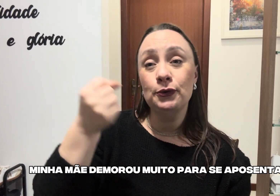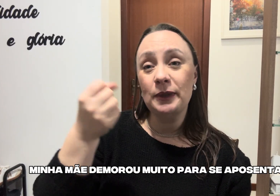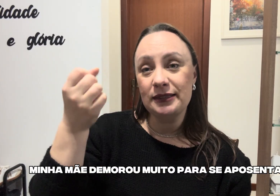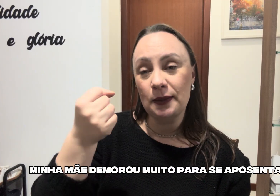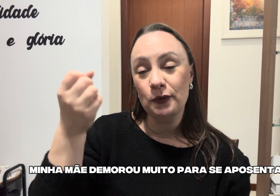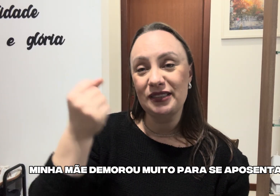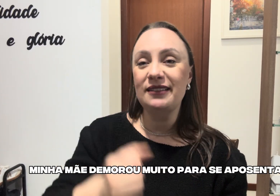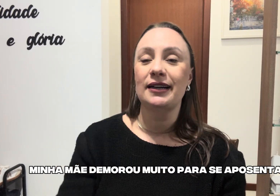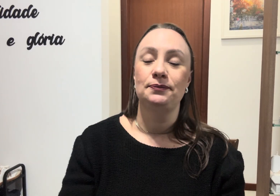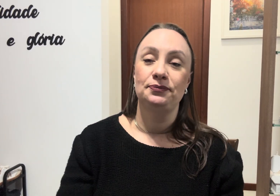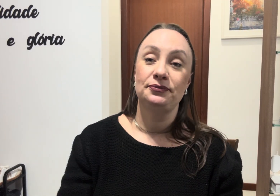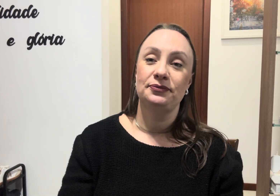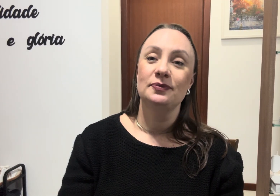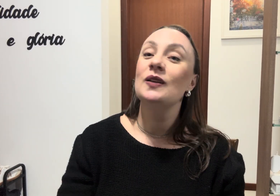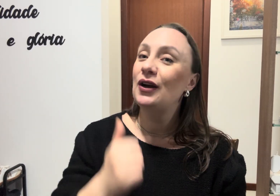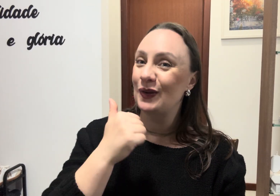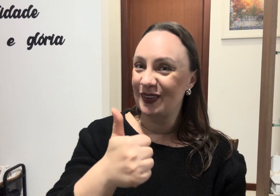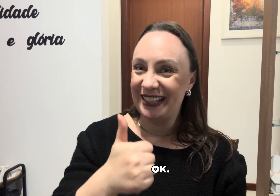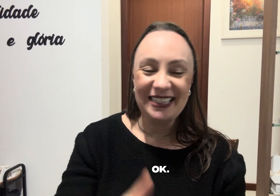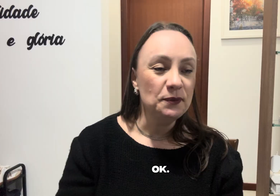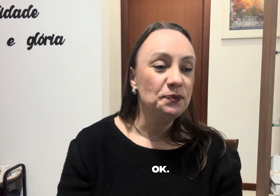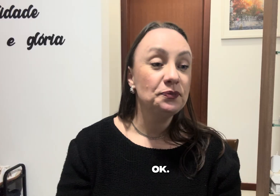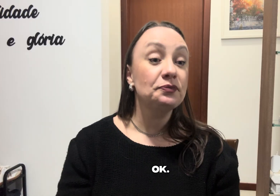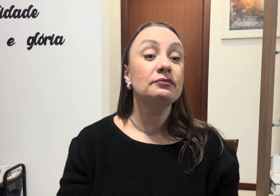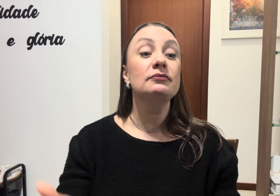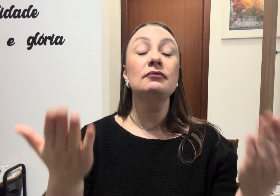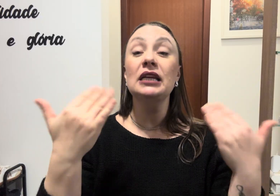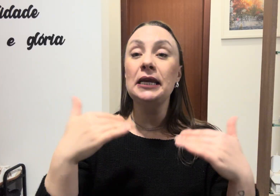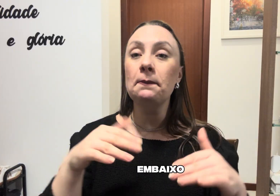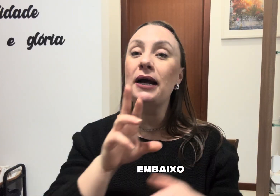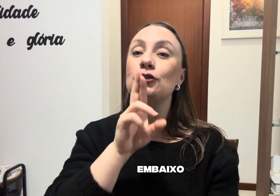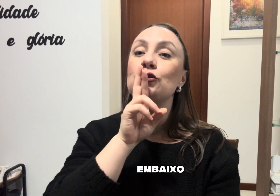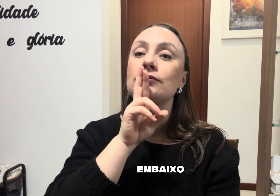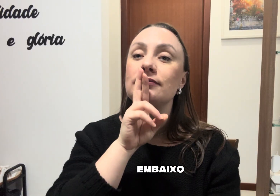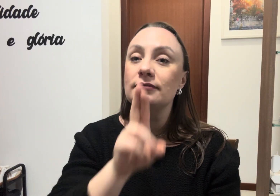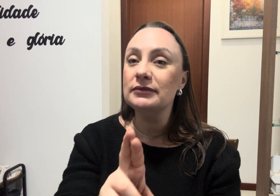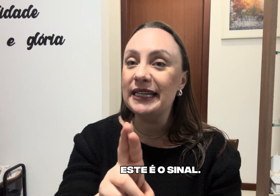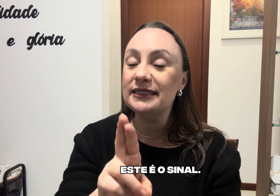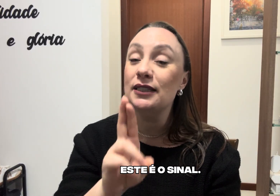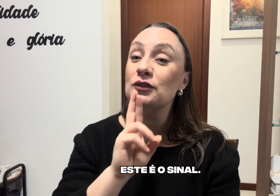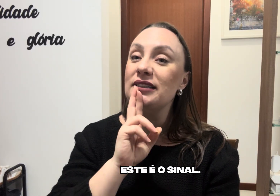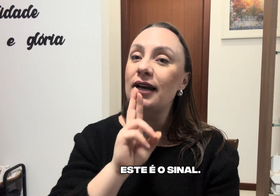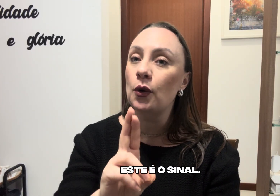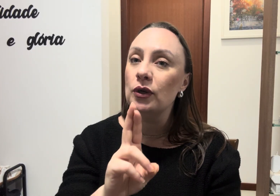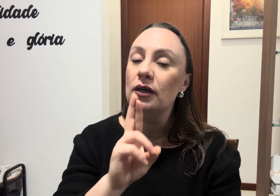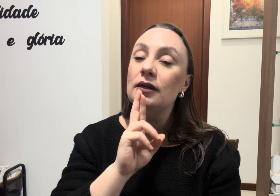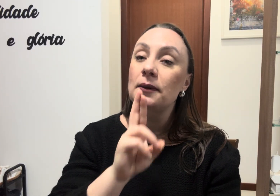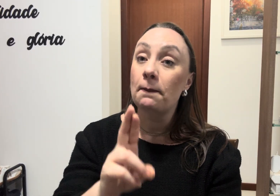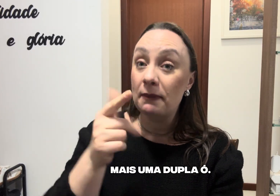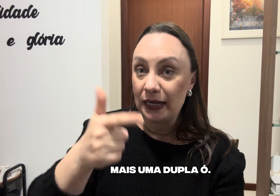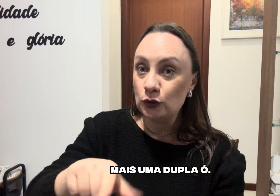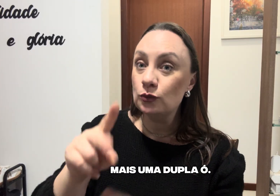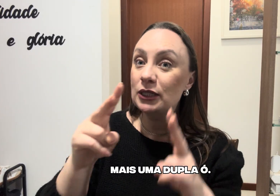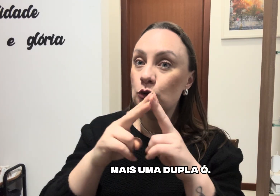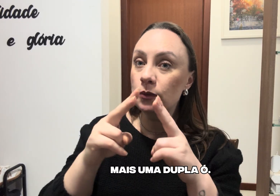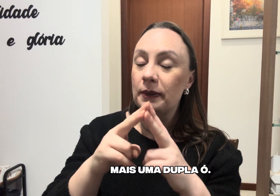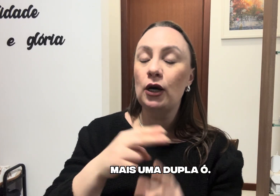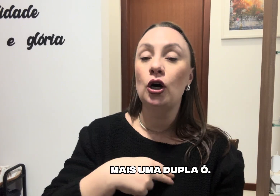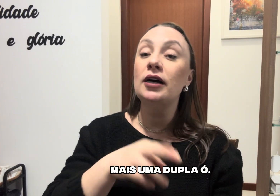para se aposentar. Ok? Embaixo, esse é o sinal. Mais uma dupla, ó.